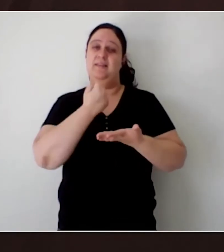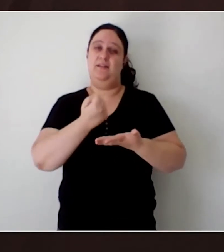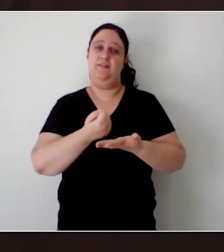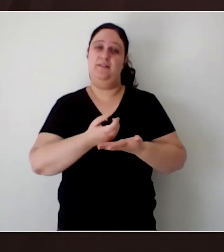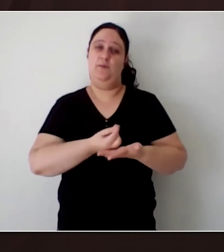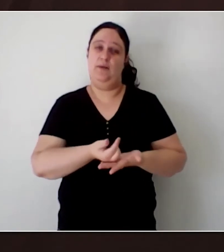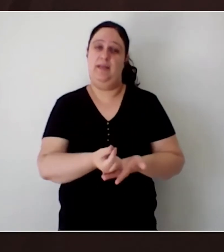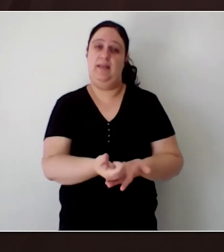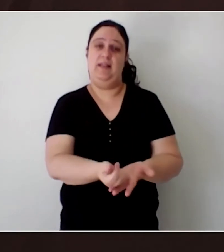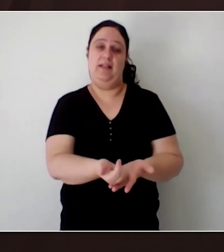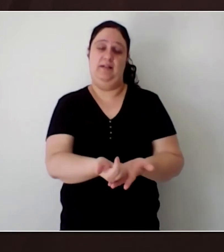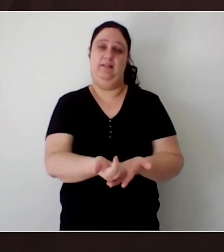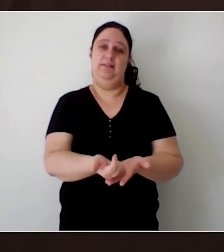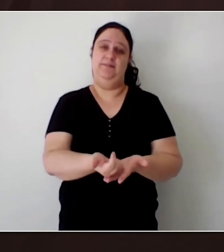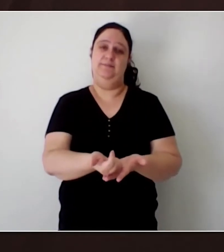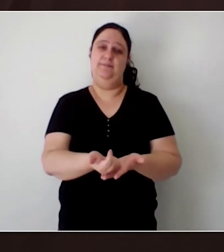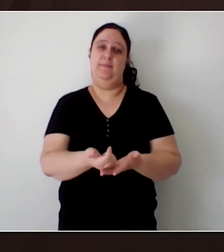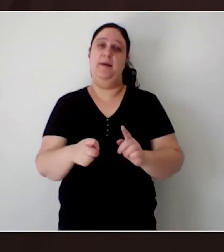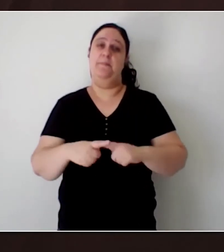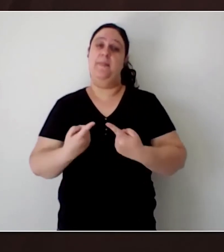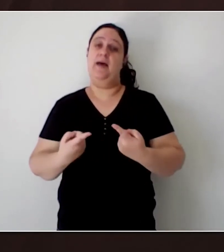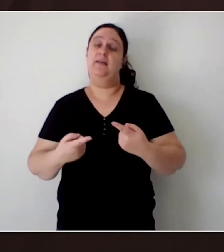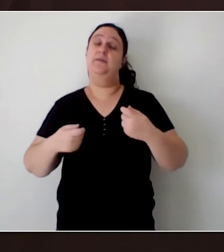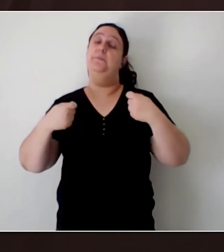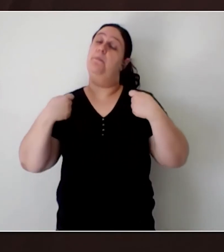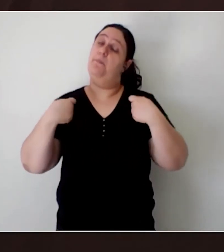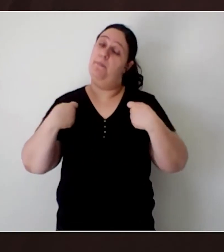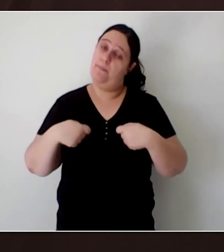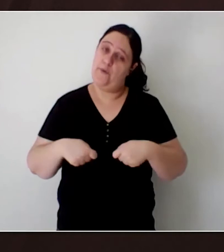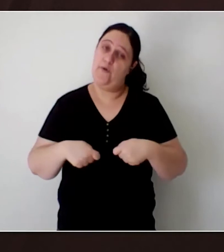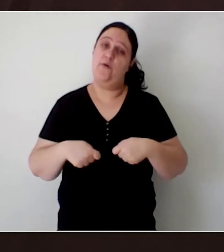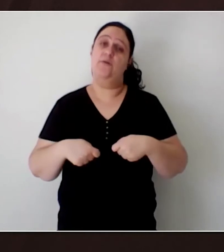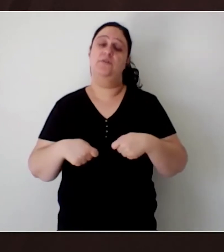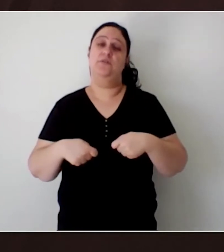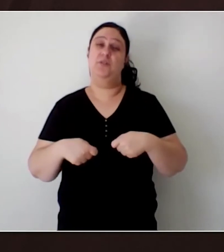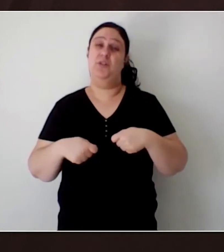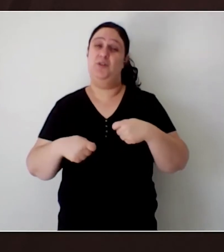Mas há possibilidade de sofrer dano.